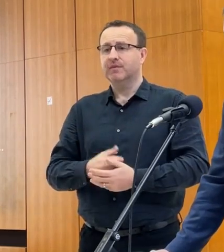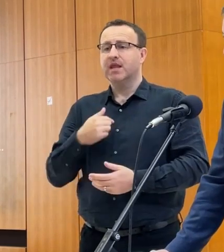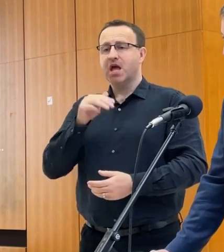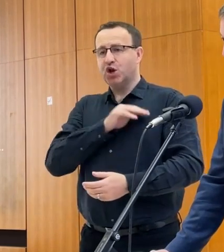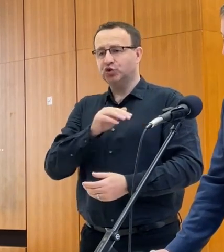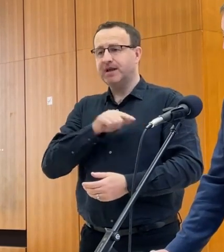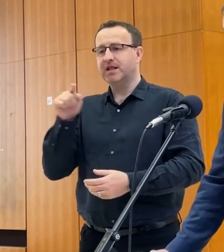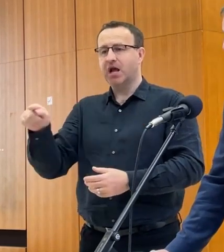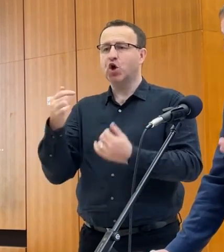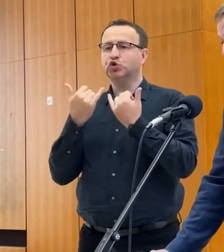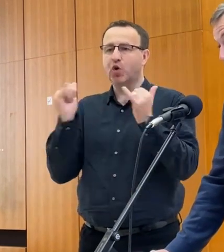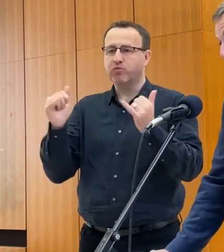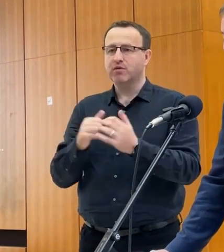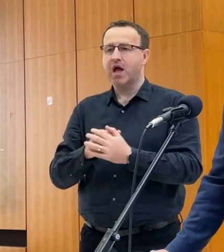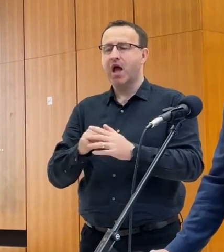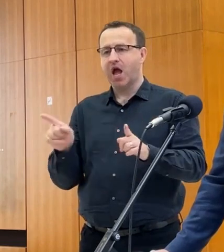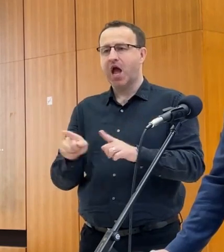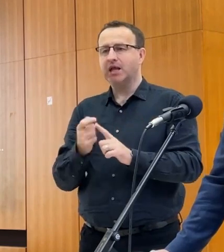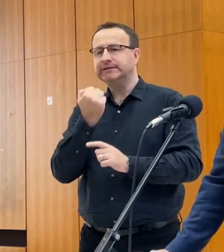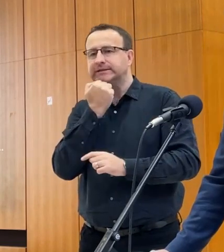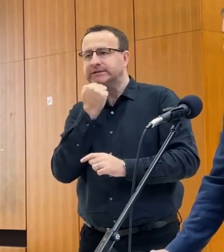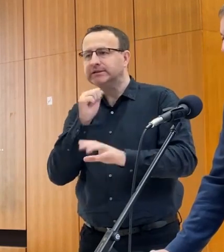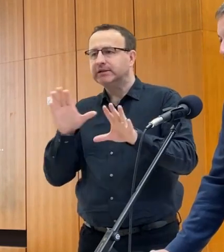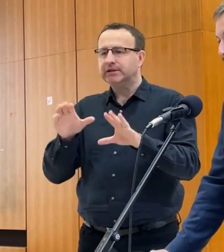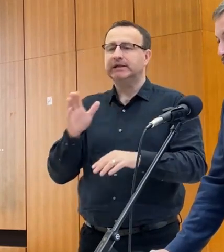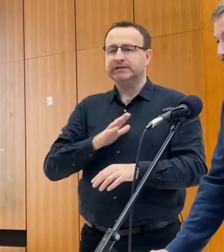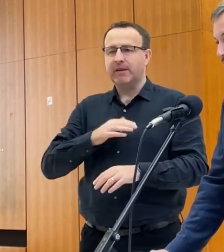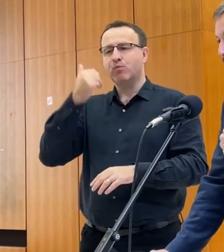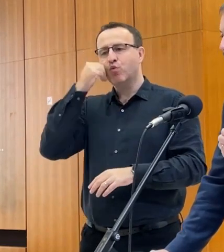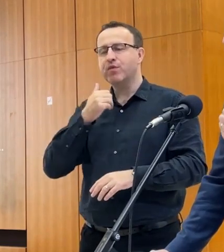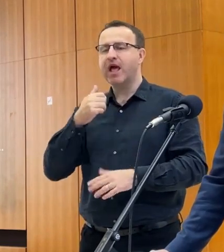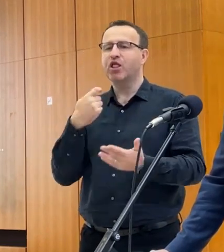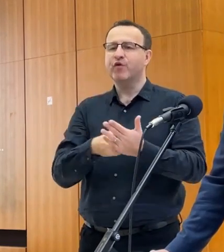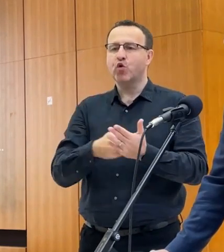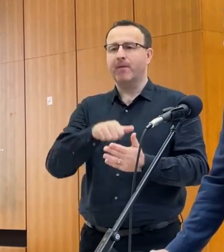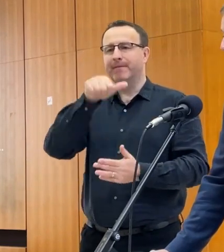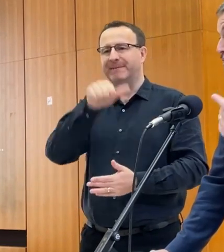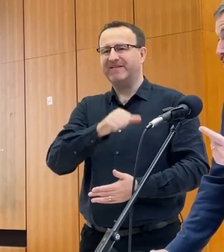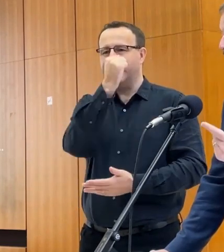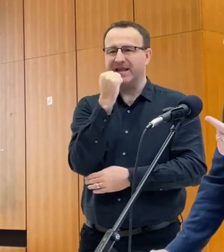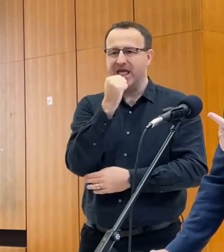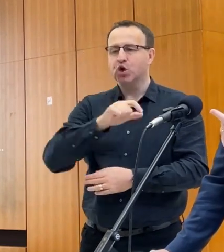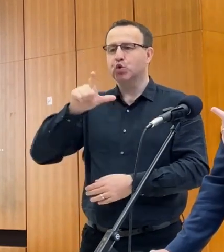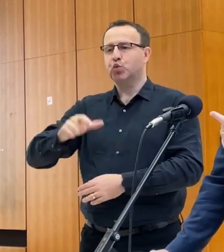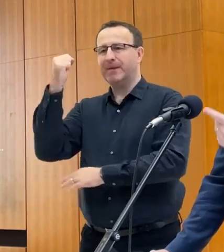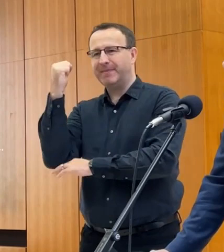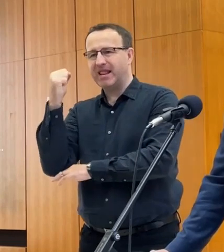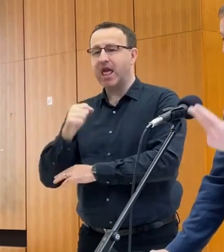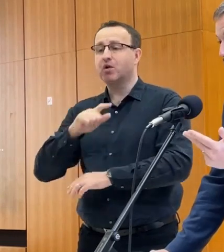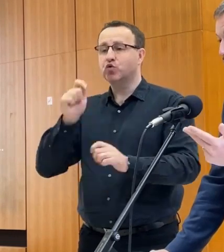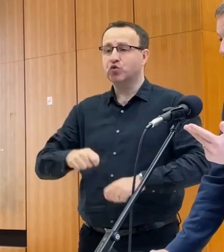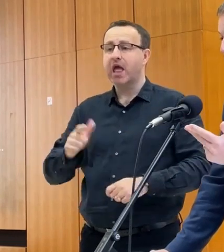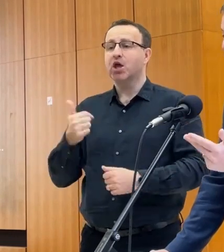rešpektujem takúto slobodu, aj obozretnosť, tak chcem, aby ľudia mali dôchodok aj z prvého piliera, aj z druhého piliera, keď sa tak rozhodnú,